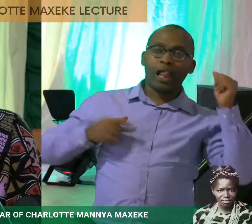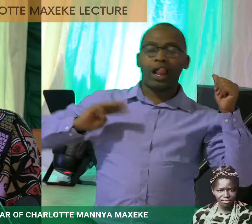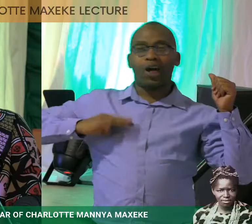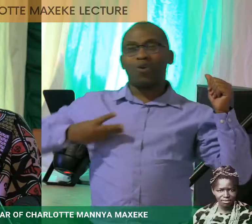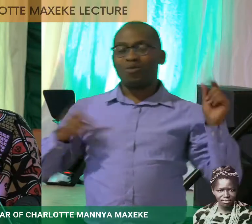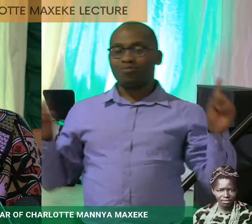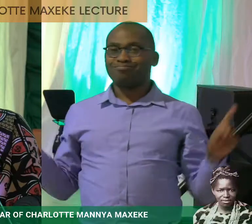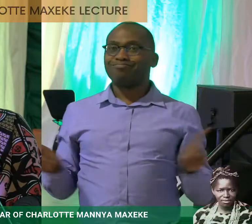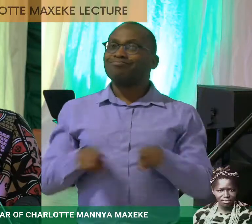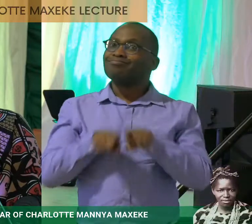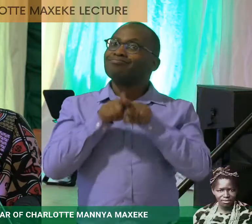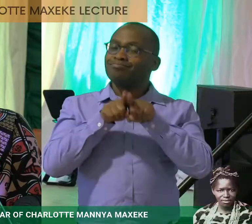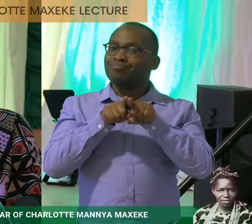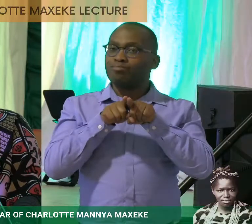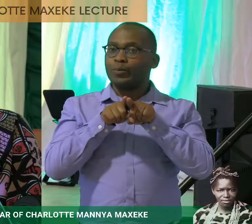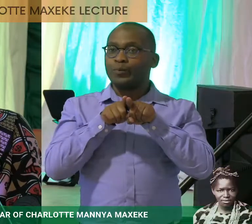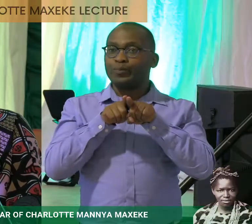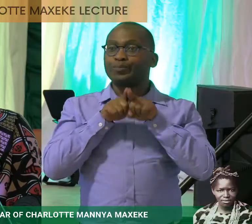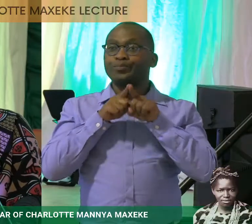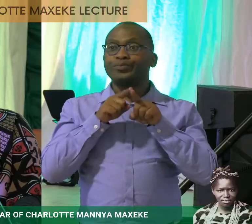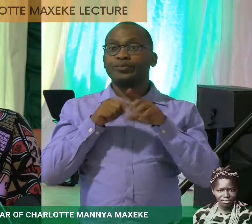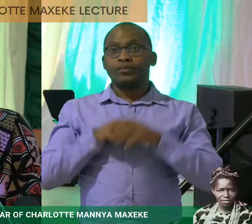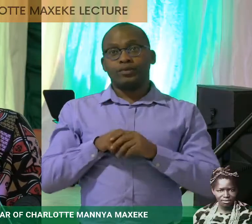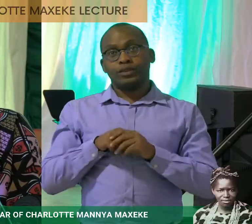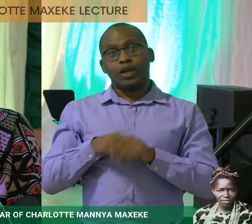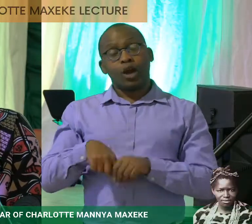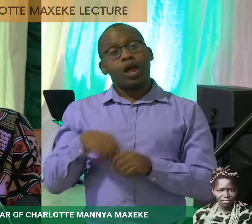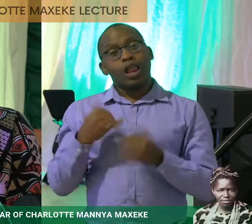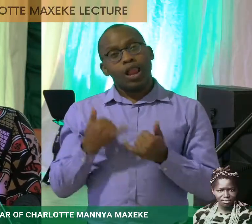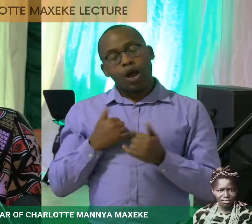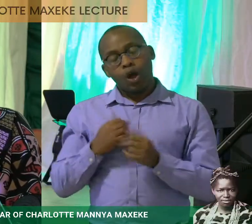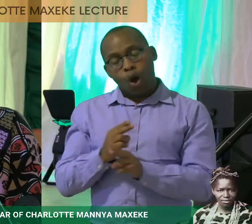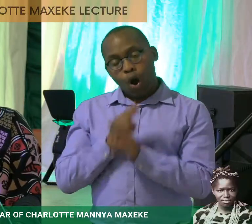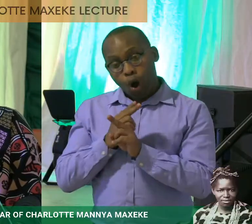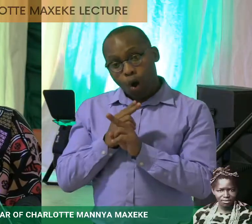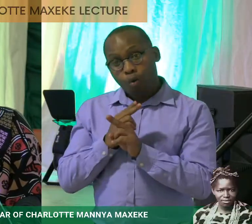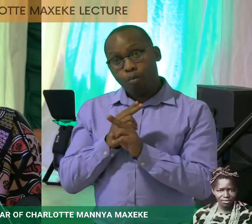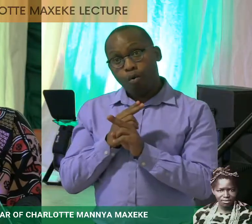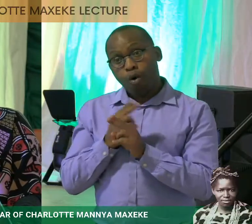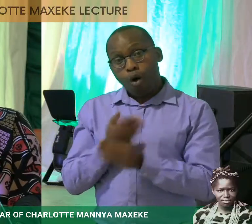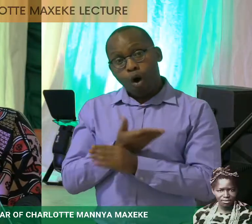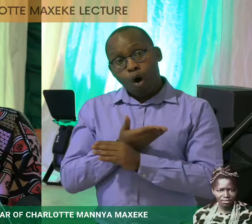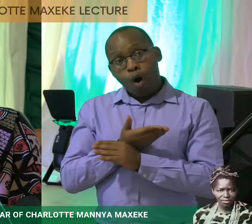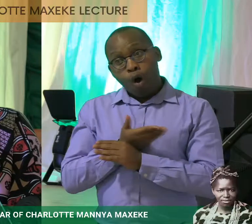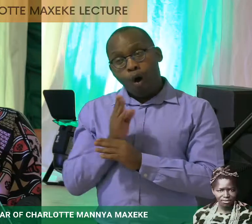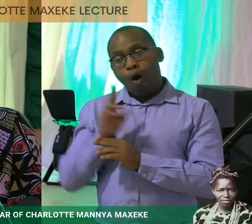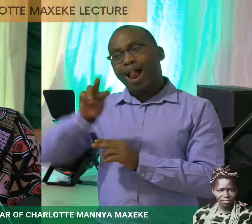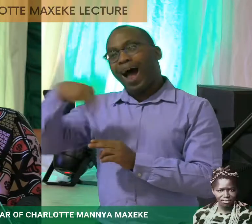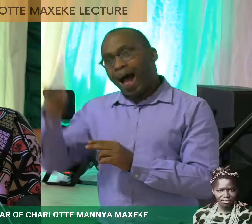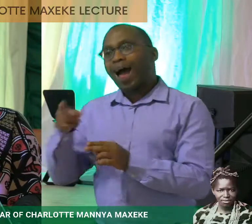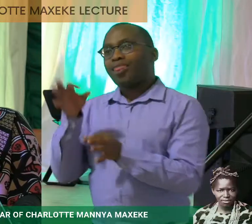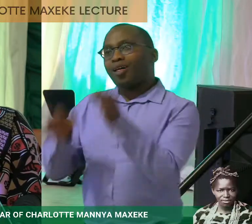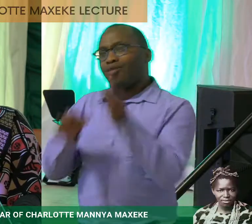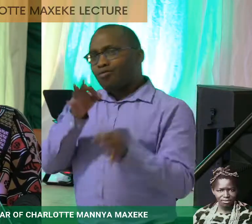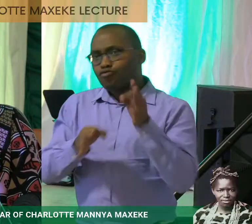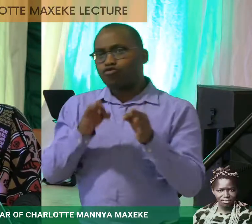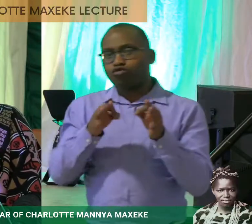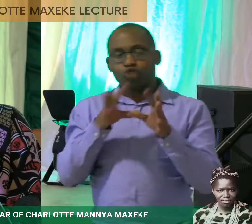bethu eburhulumenteni bebenokuthatha umzekelo apha kwiqela elilawulayo yi-ANC ke